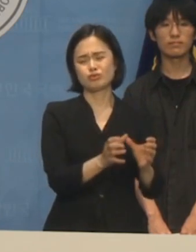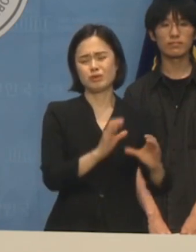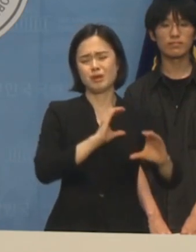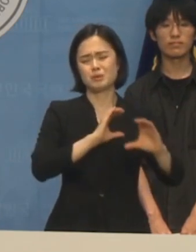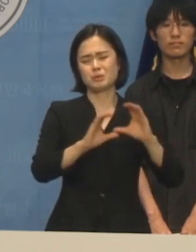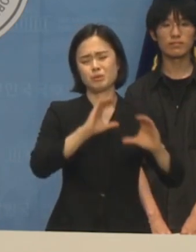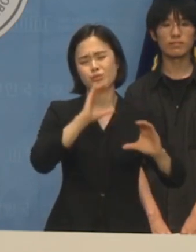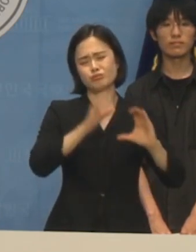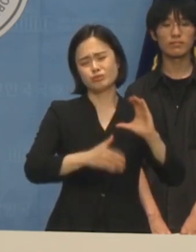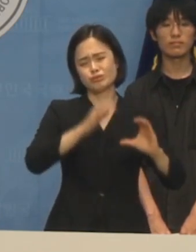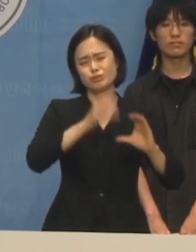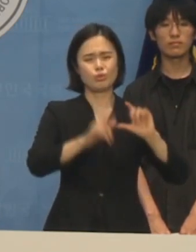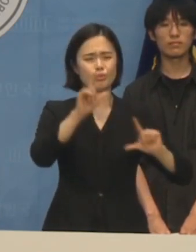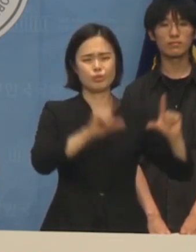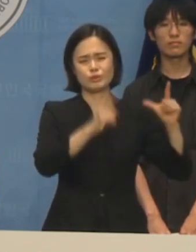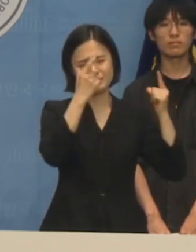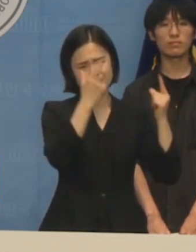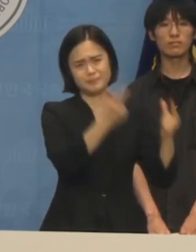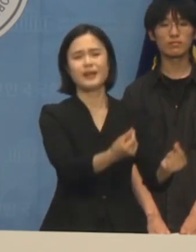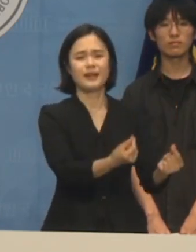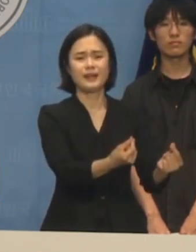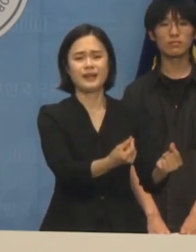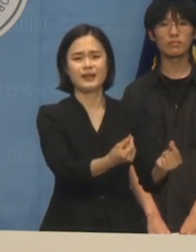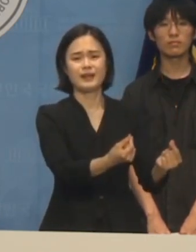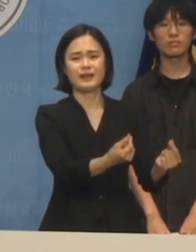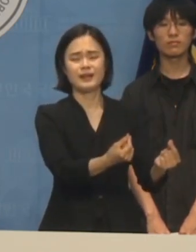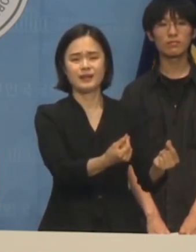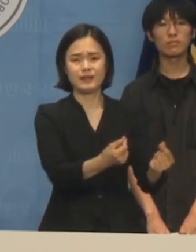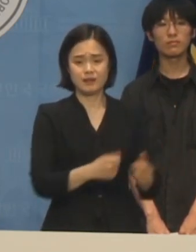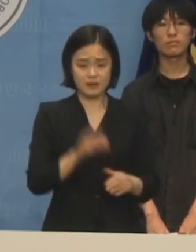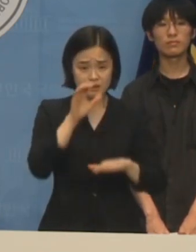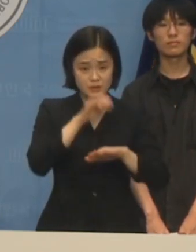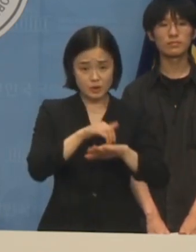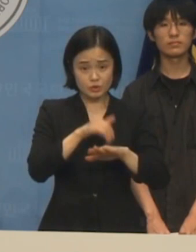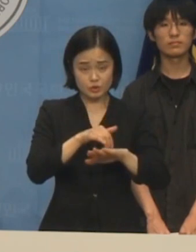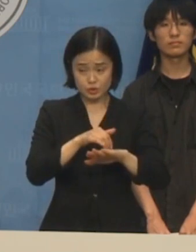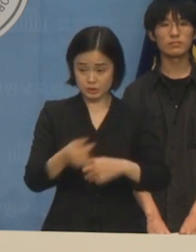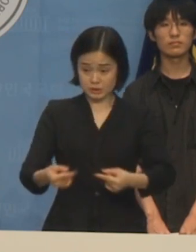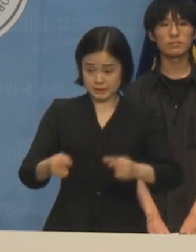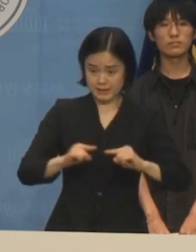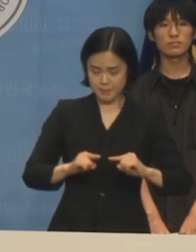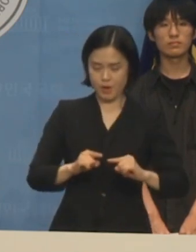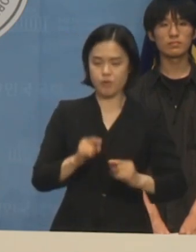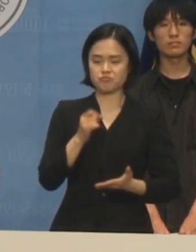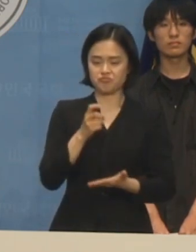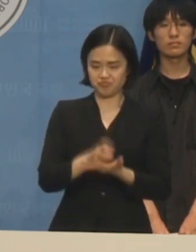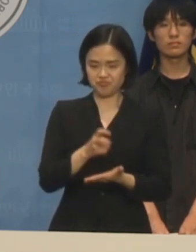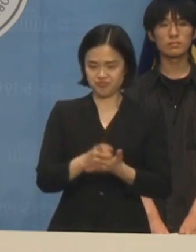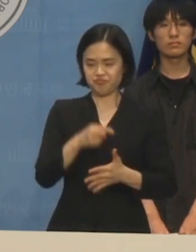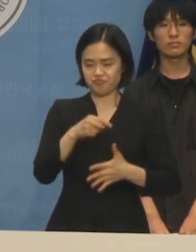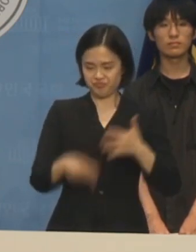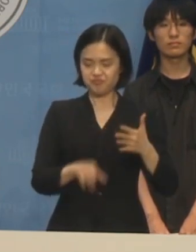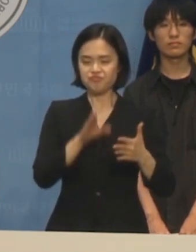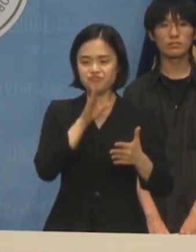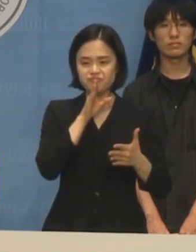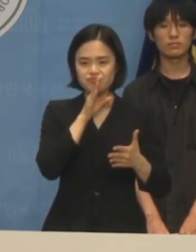참여 교사는 소속 시도에 개설된 연수에 참여하는 것이 원칙이었음에도 1만 2천여 명의